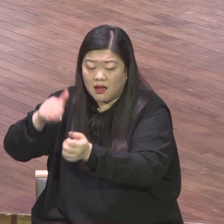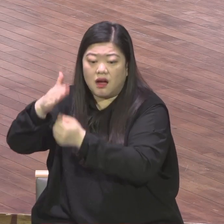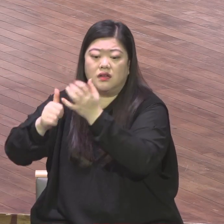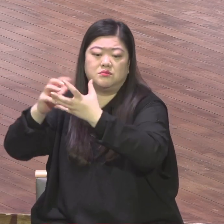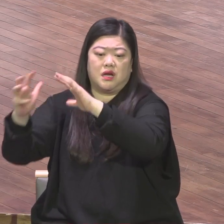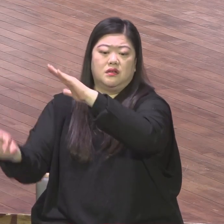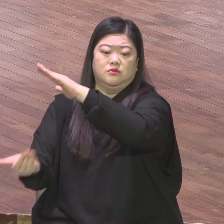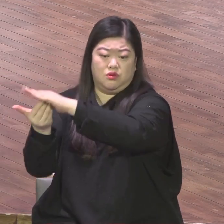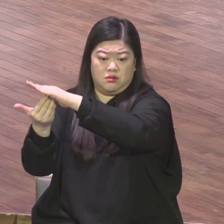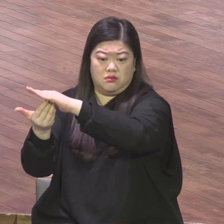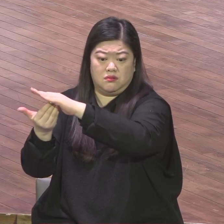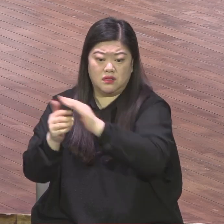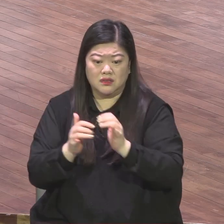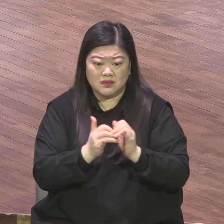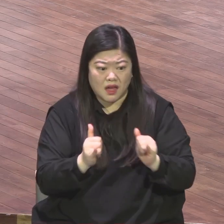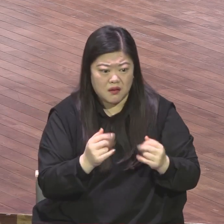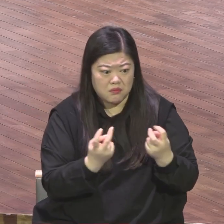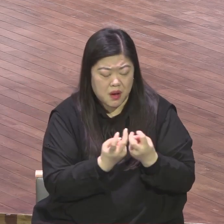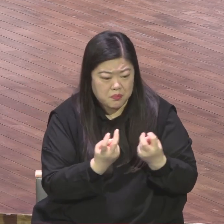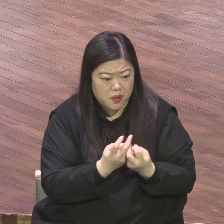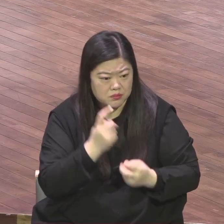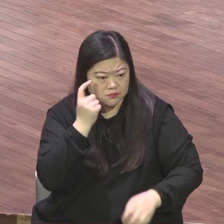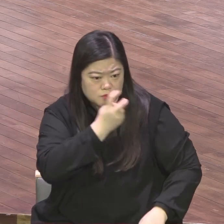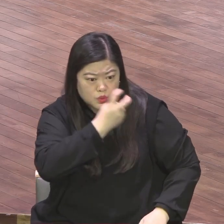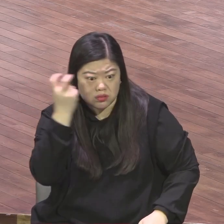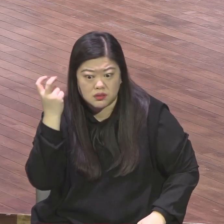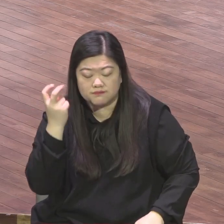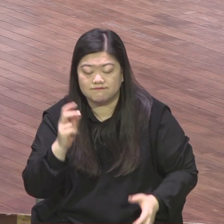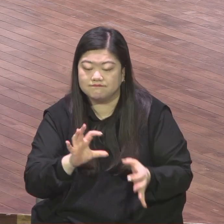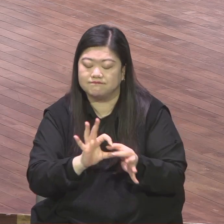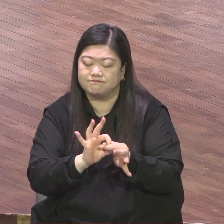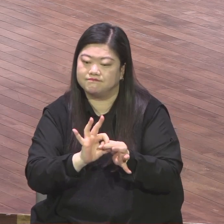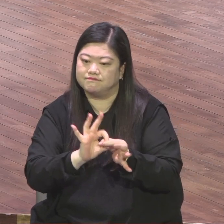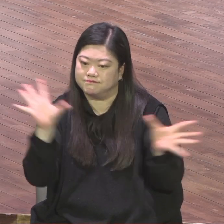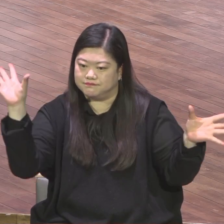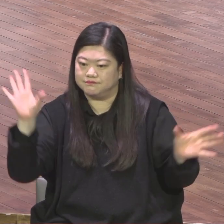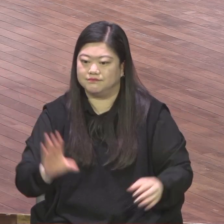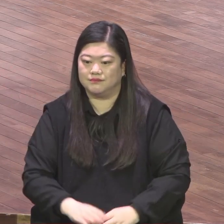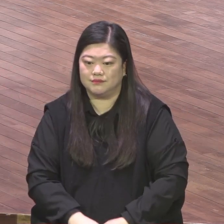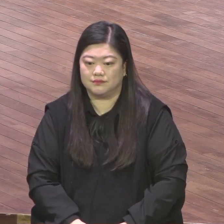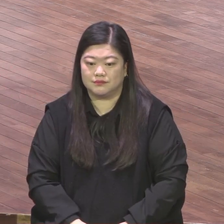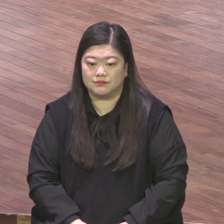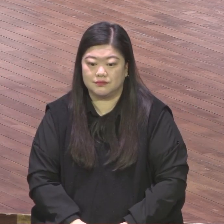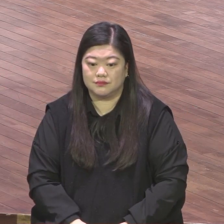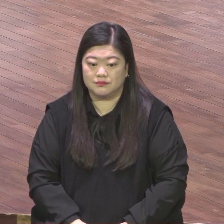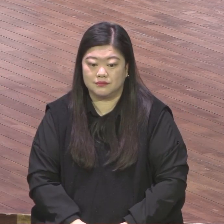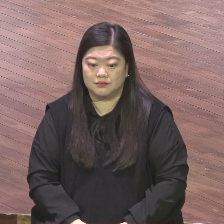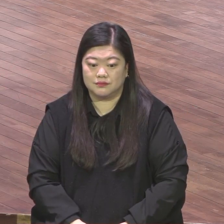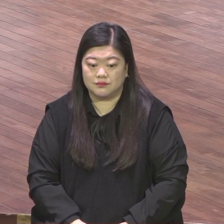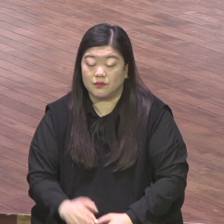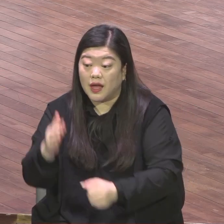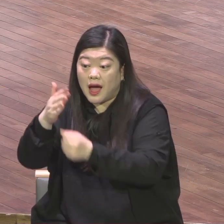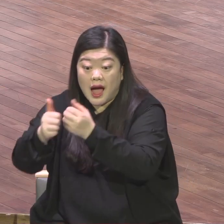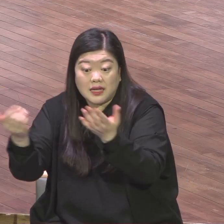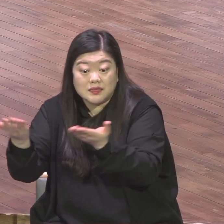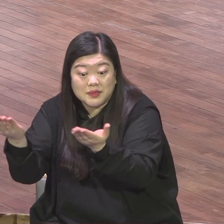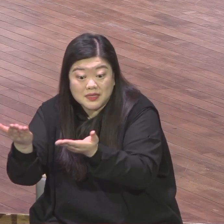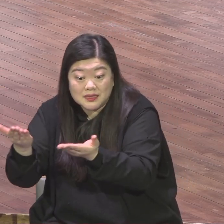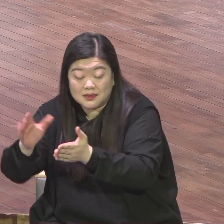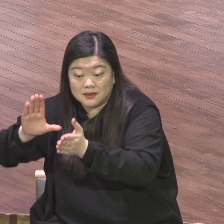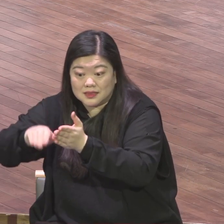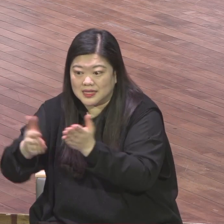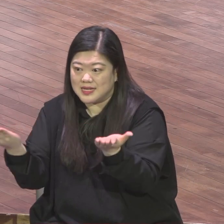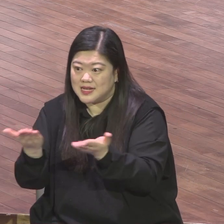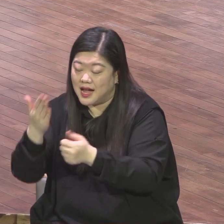힘으로 하나님의 일을 실제로 해나갈 수 있다는 것입니다. 하나님의 일을 어떻게 인간의 힘으로 할 수 있습니까?